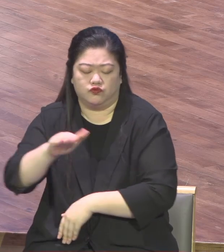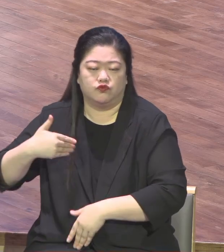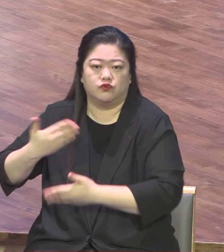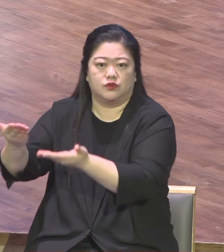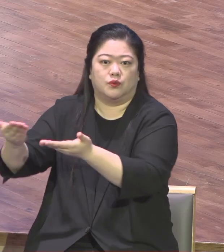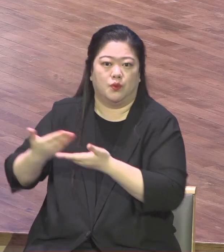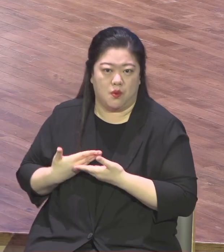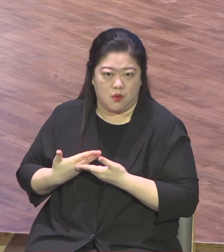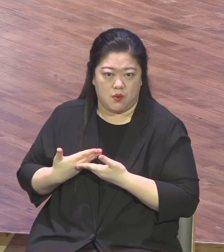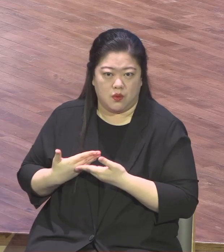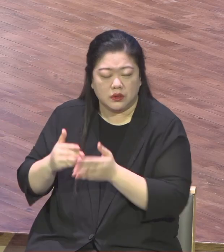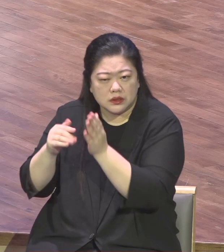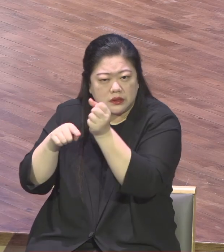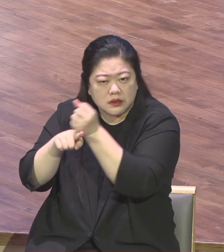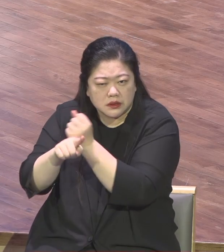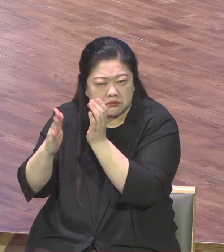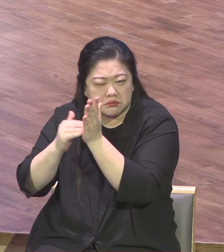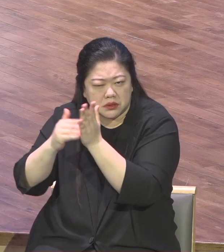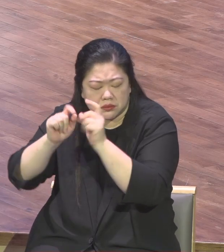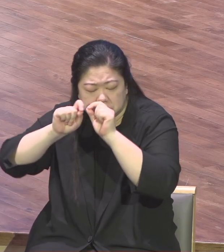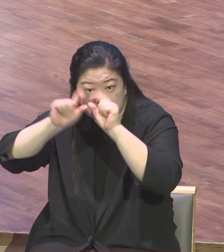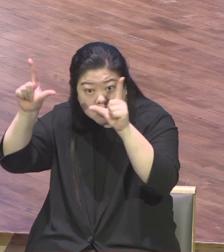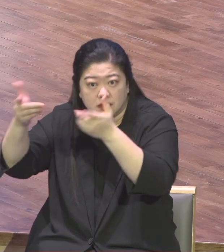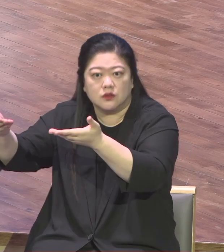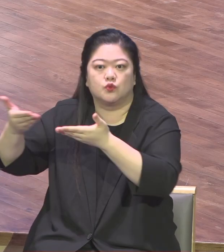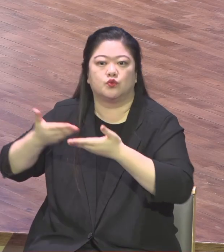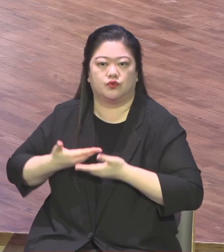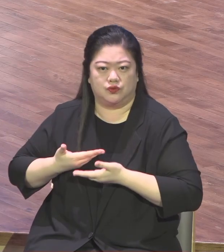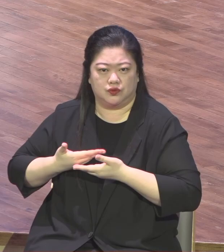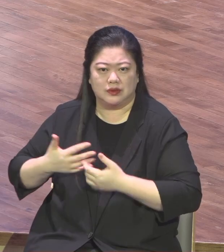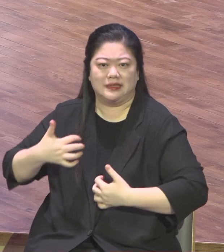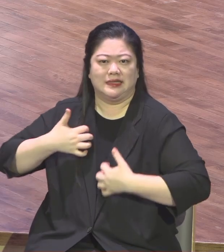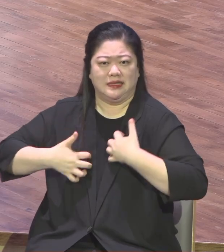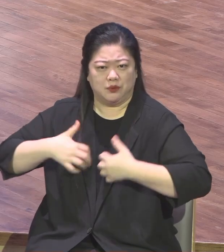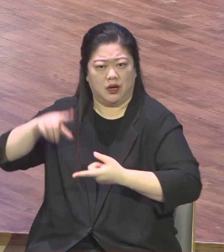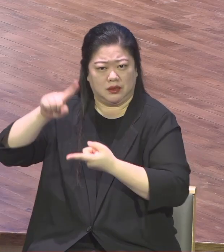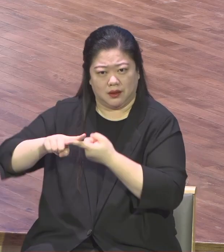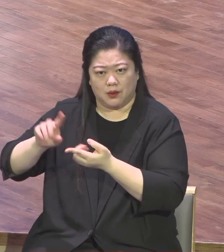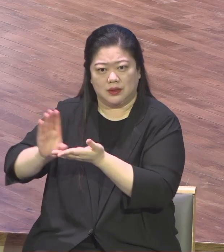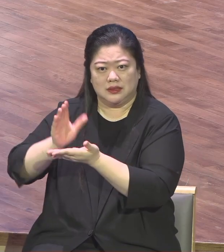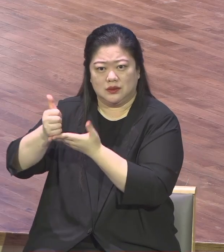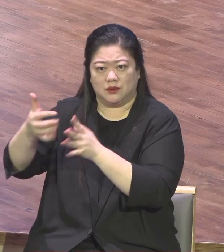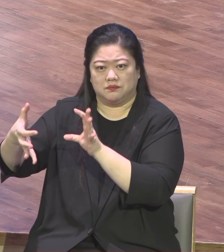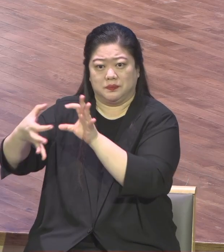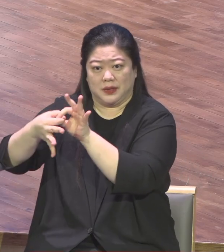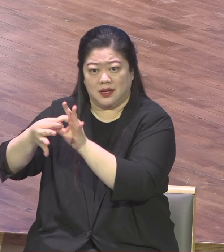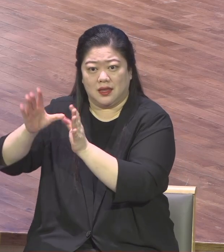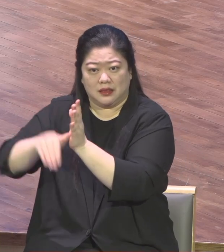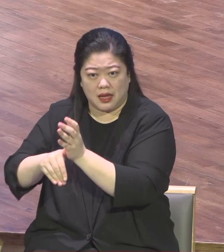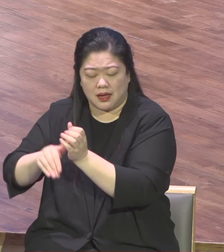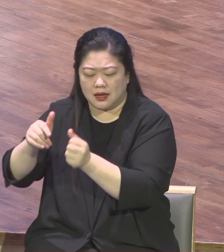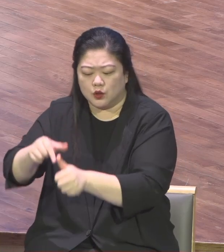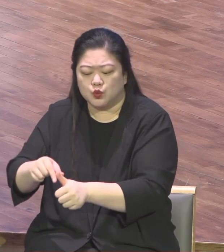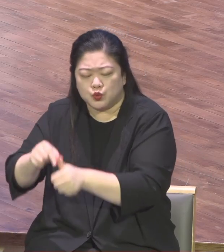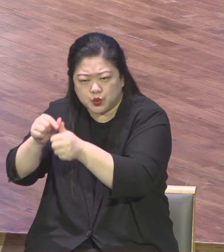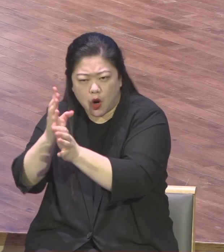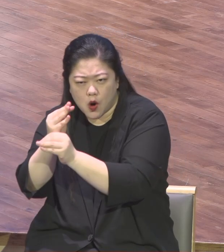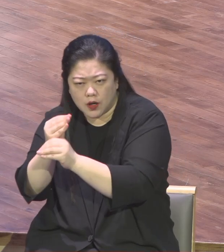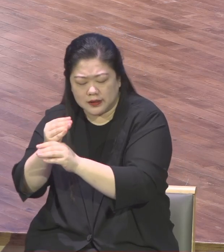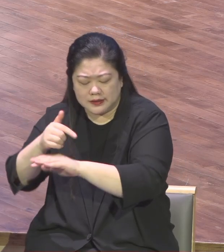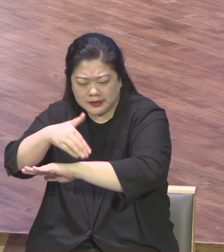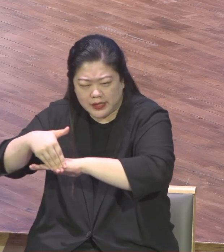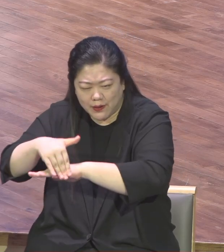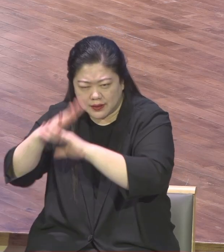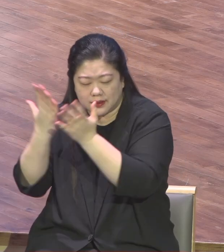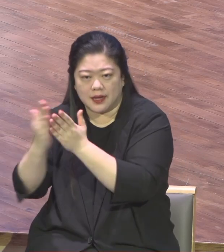하사 그 뜻의 비밀을 우리에게 알리신 것이요 그의 기뻐하심을 따라 그리스도 안에서 때가 찬 경륜을 위하여 예정하신